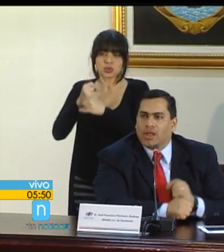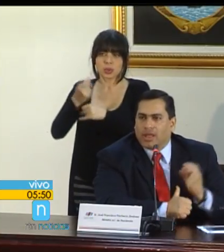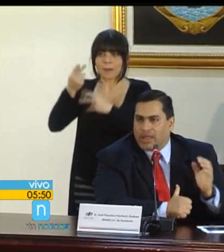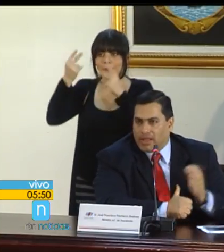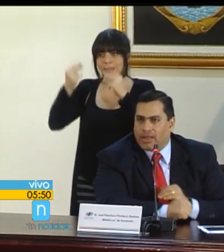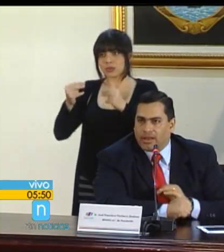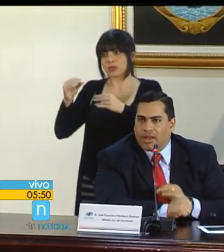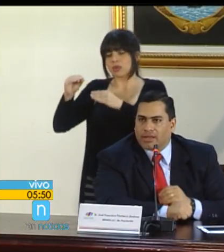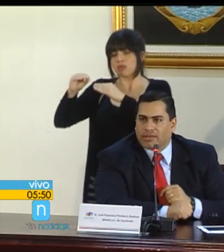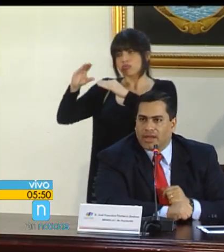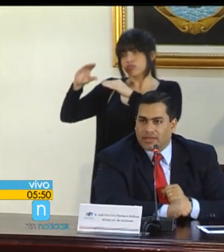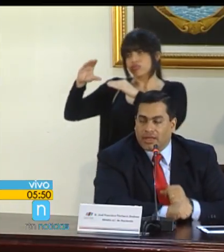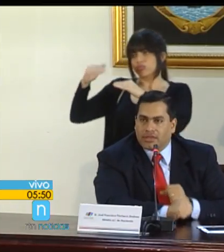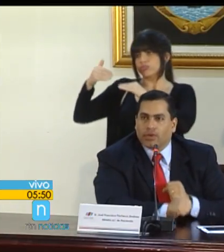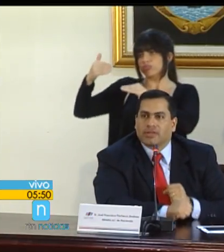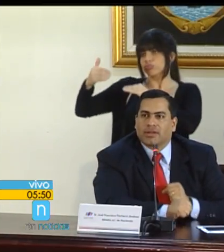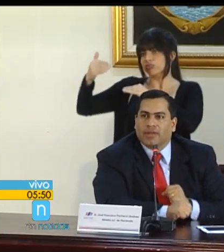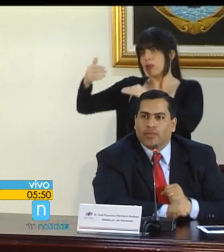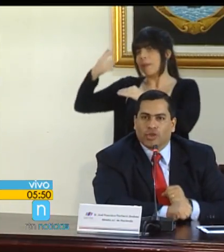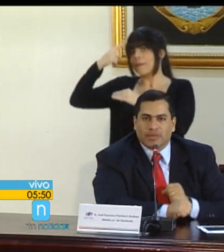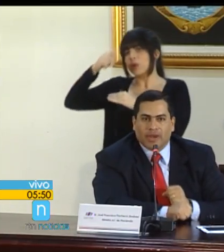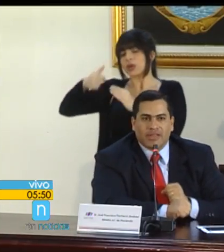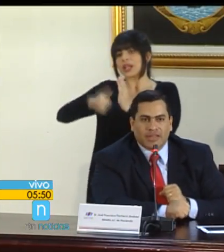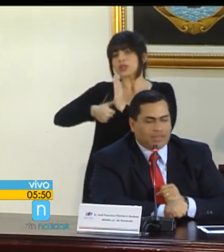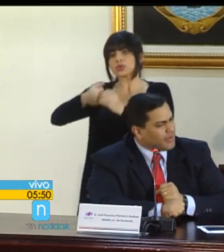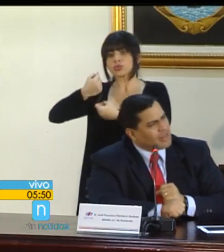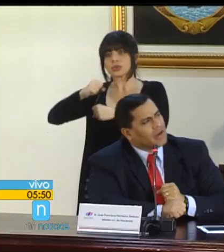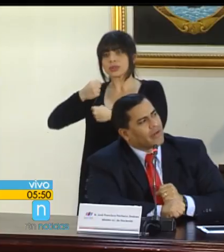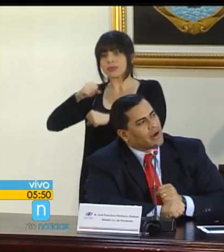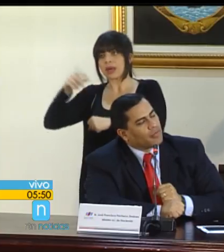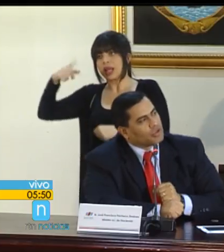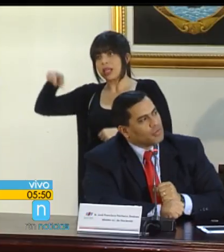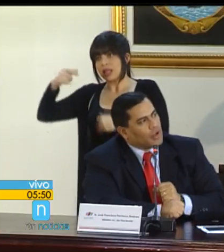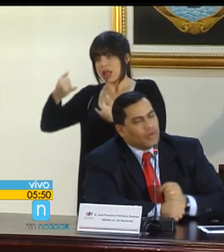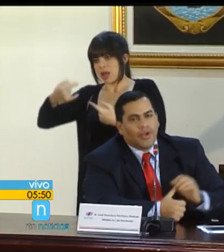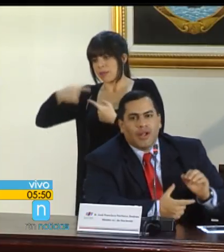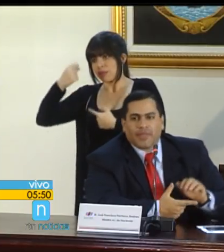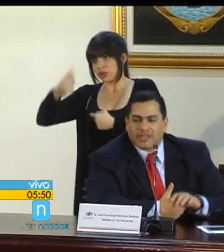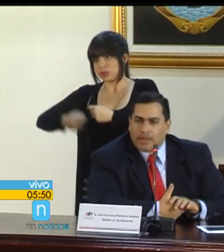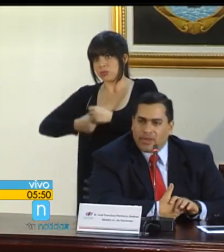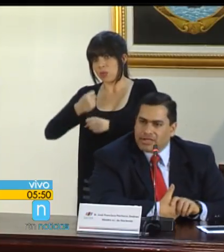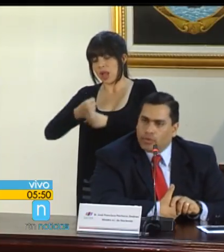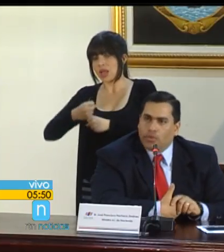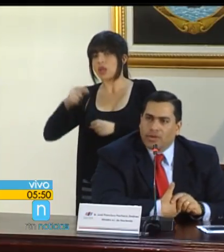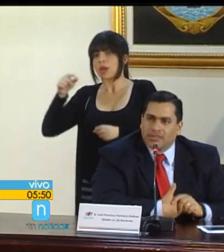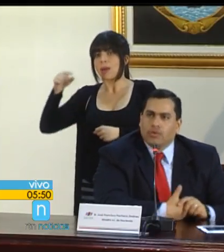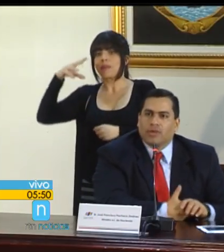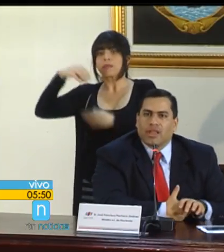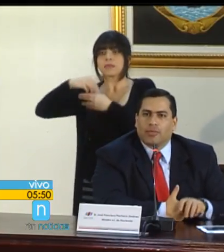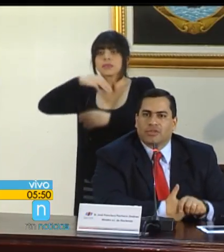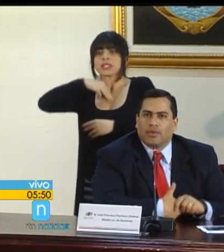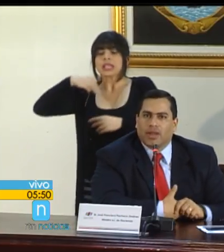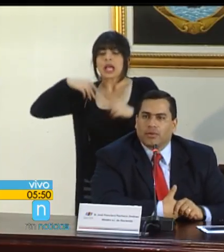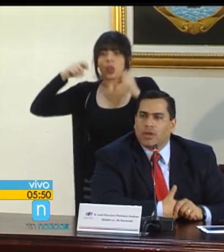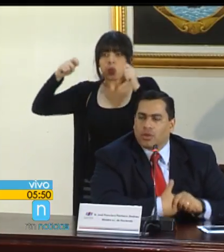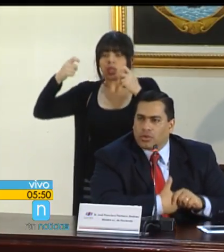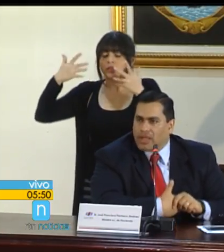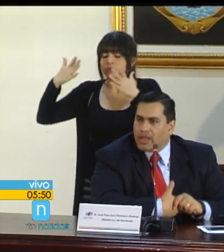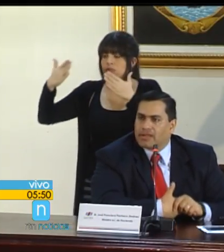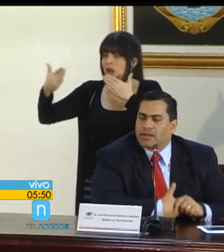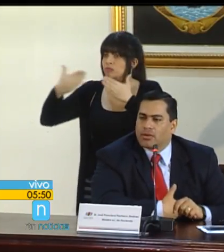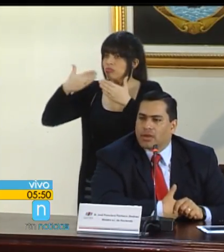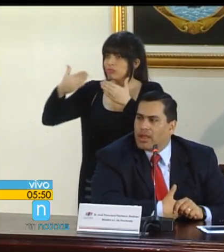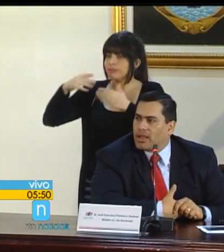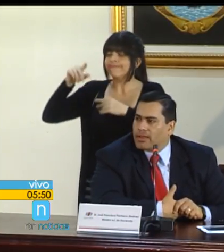por las elecciones municipales que se van a celebrar el próximo año. Está el Ministerio de Educación, que ya hemos hablado,